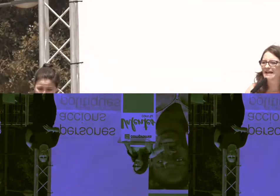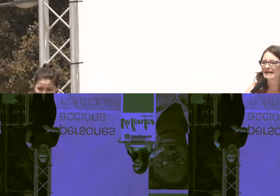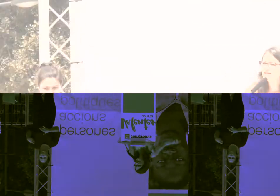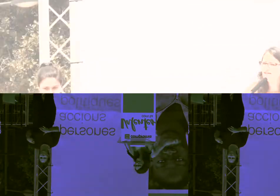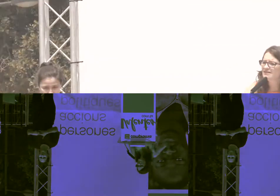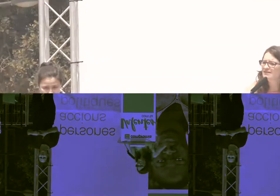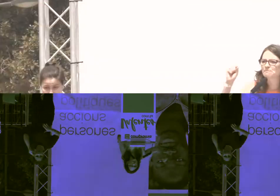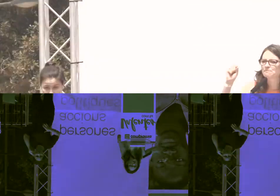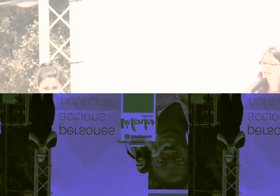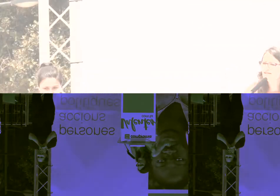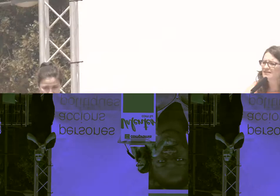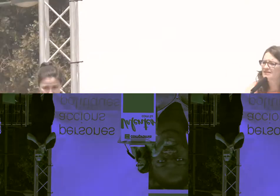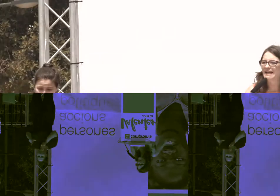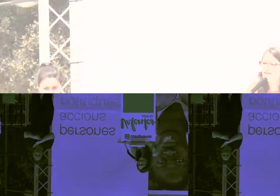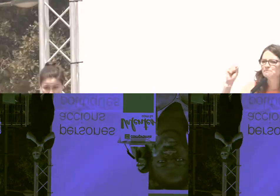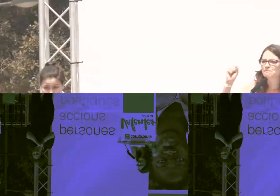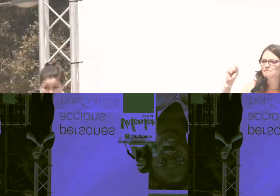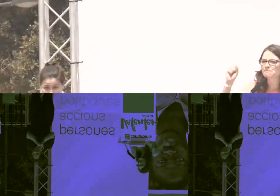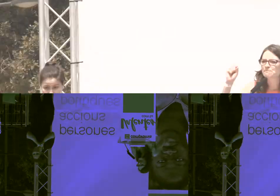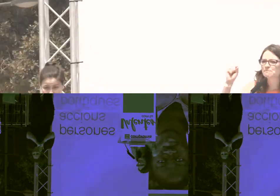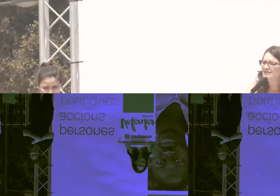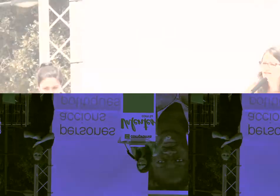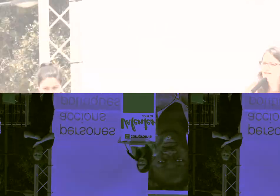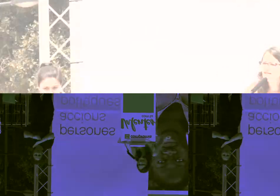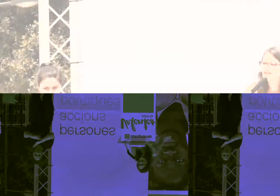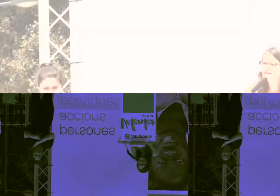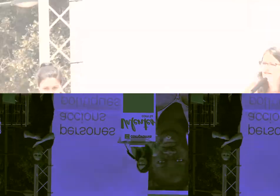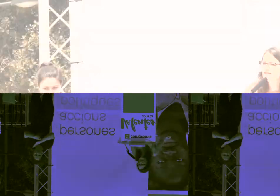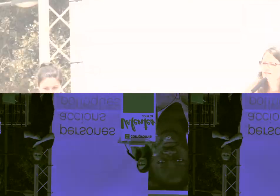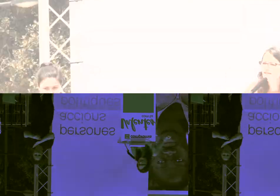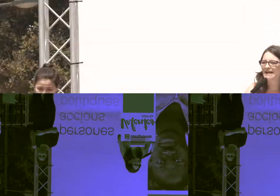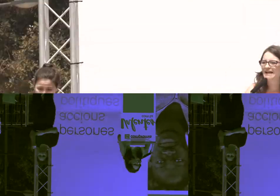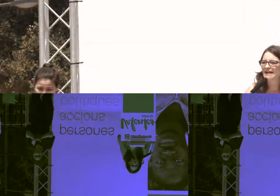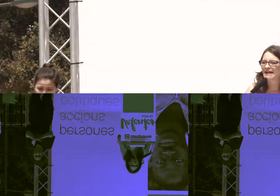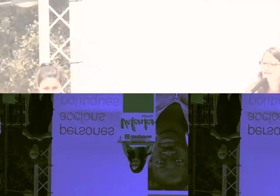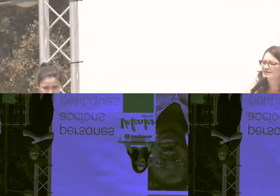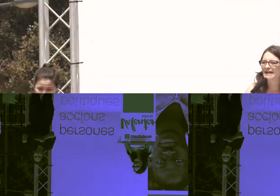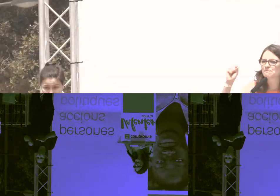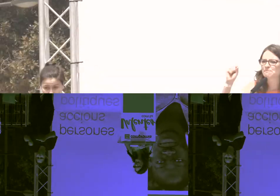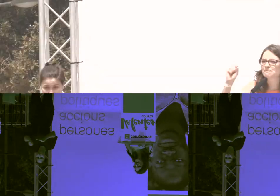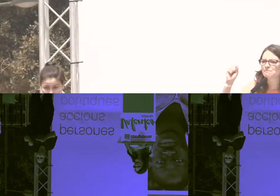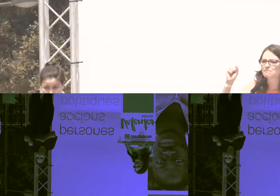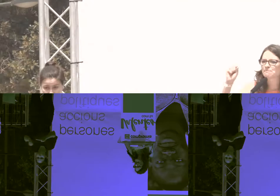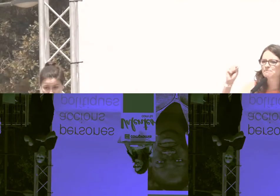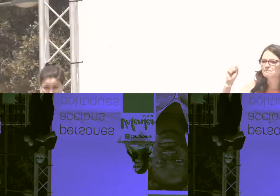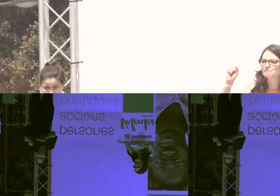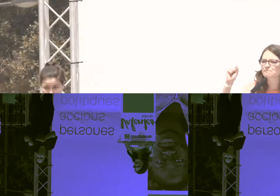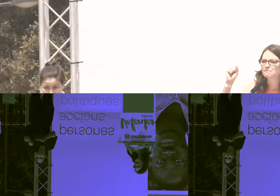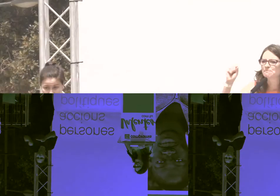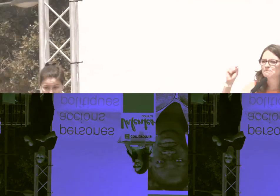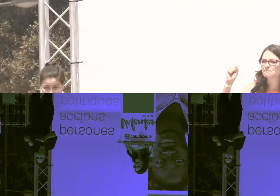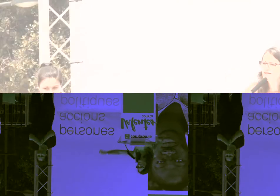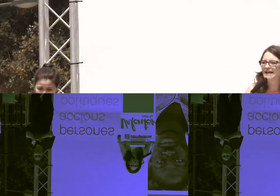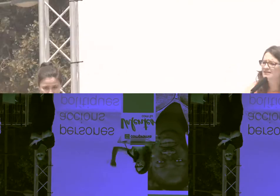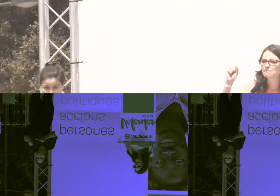decret de misèria que imposa a la gent un copago farmacèutic, moltes voltes condenant-la a la misèria i a no poder seguir els